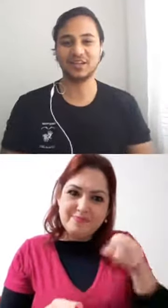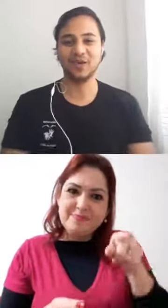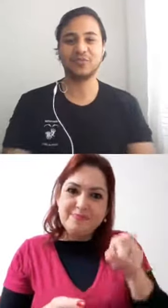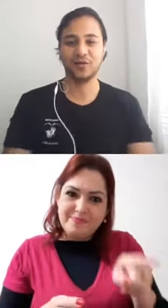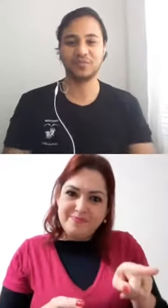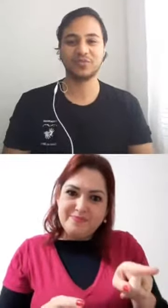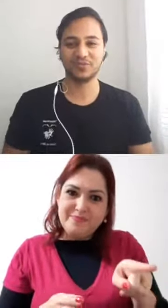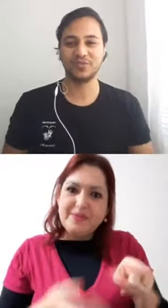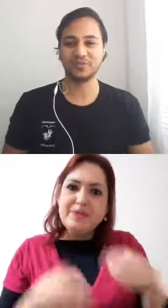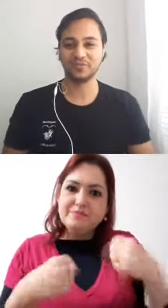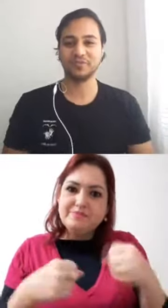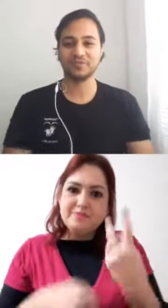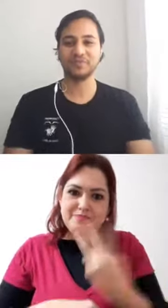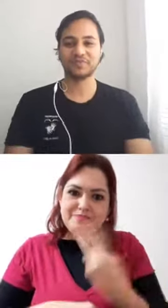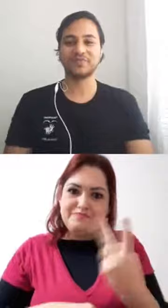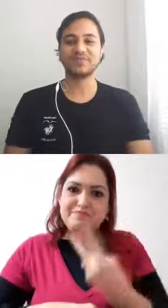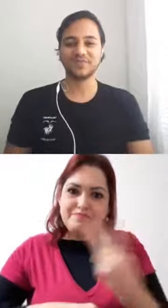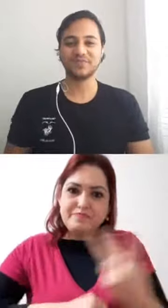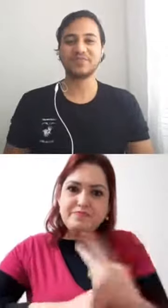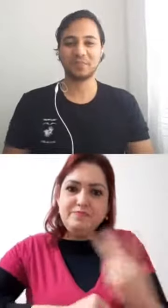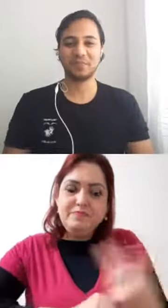da melhor forma possível.